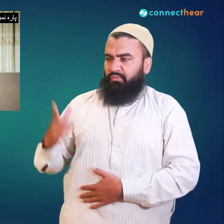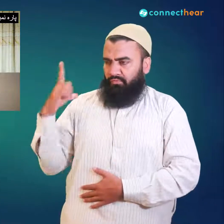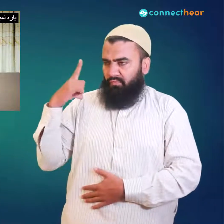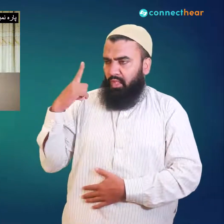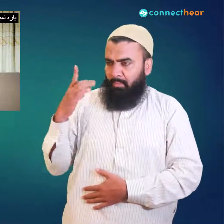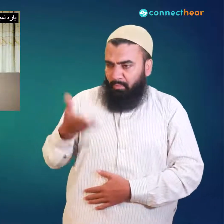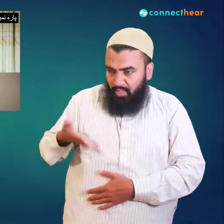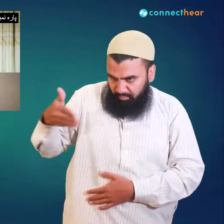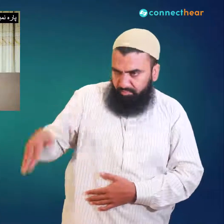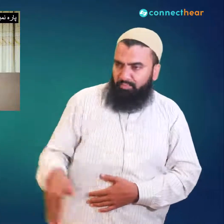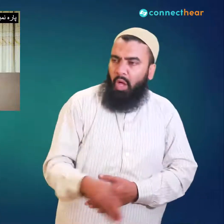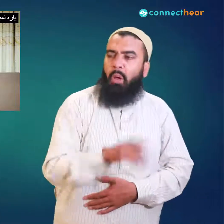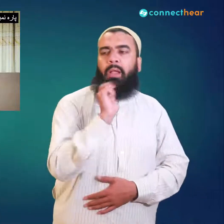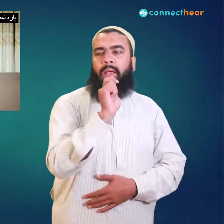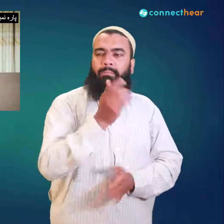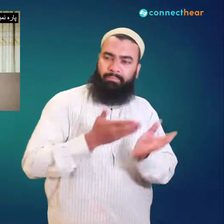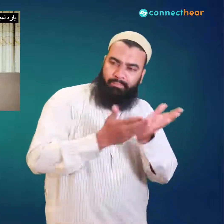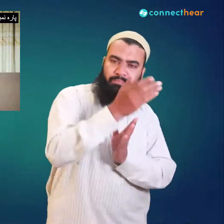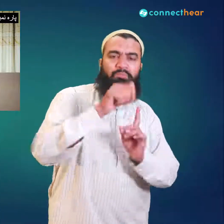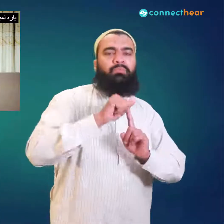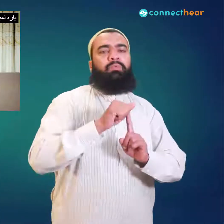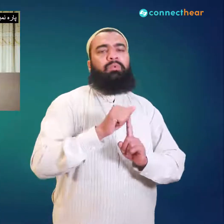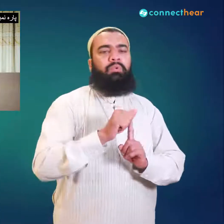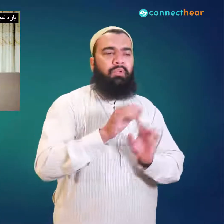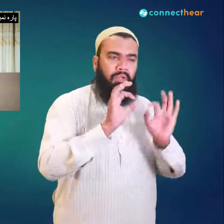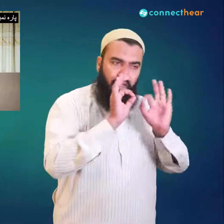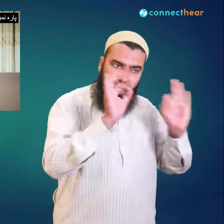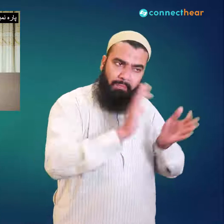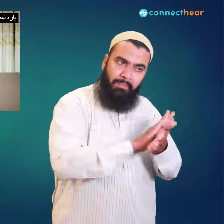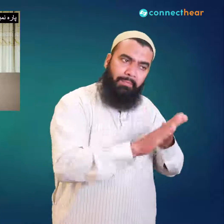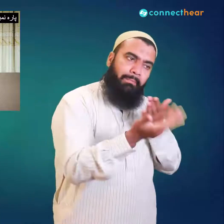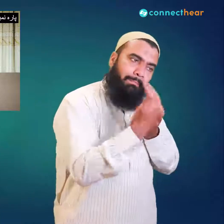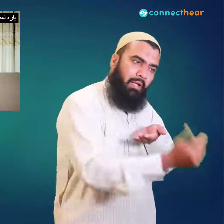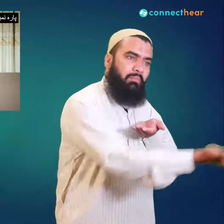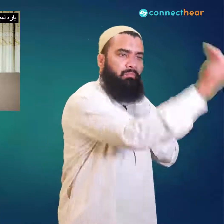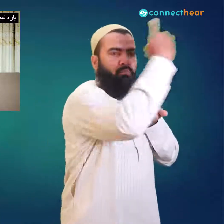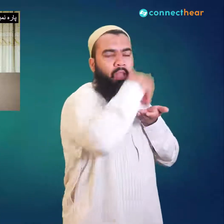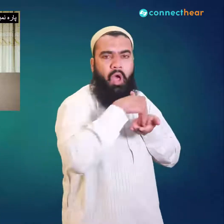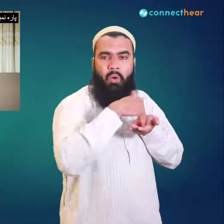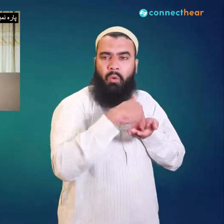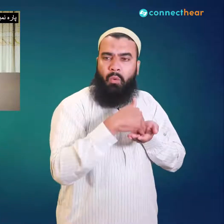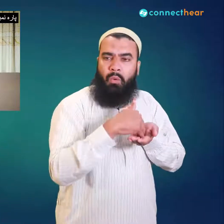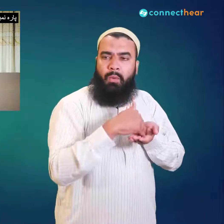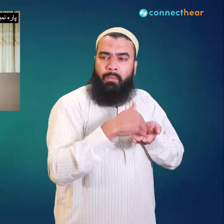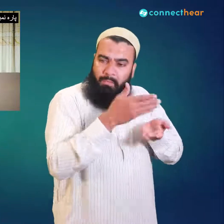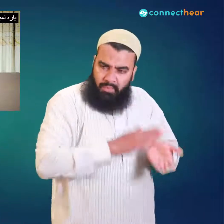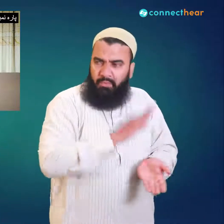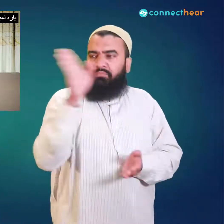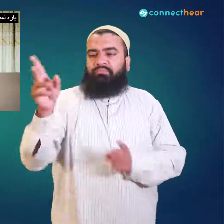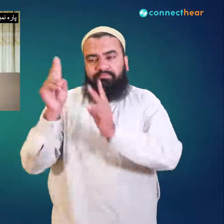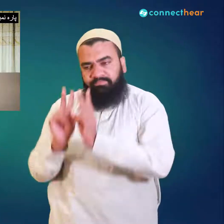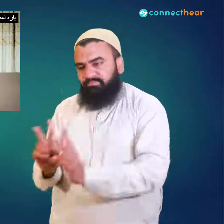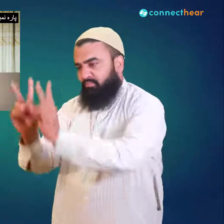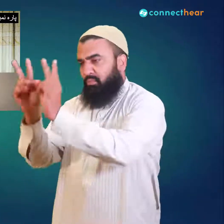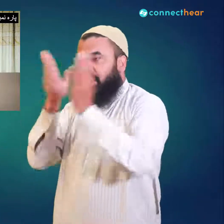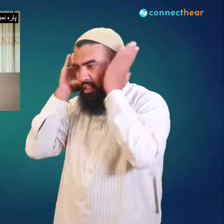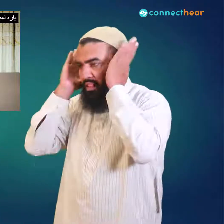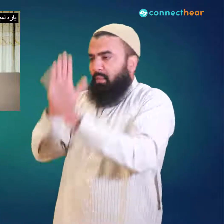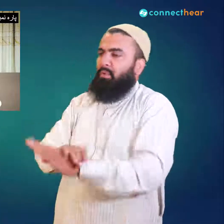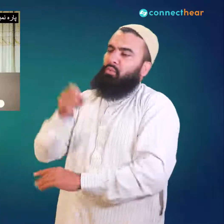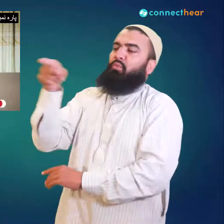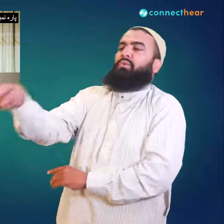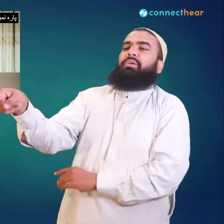پر اس مسجد میں نماز ادا کروں گا، لیکن اس نماز کی ادائیگی سے پہلے ہی اللہ رب العزت